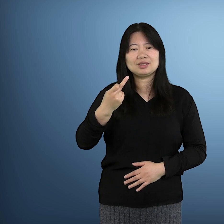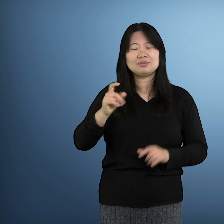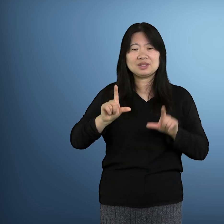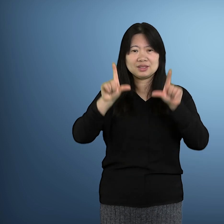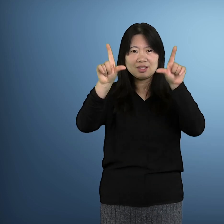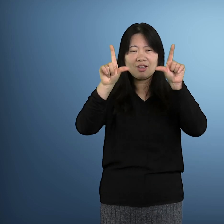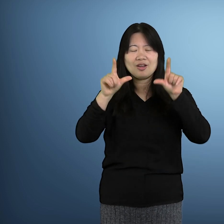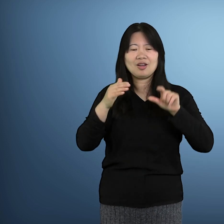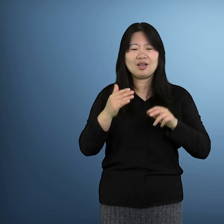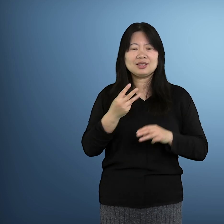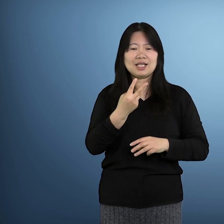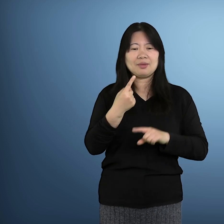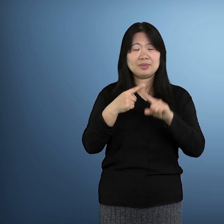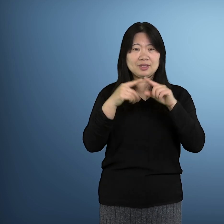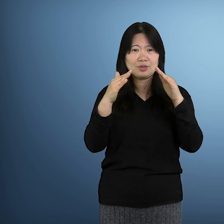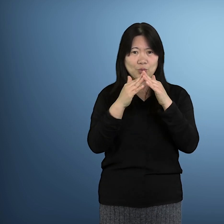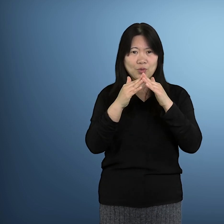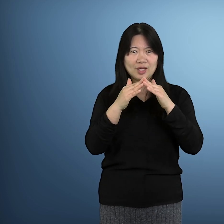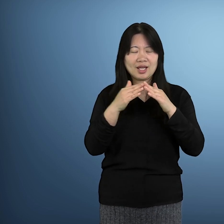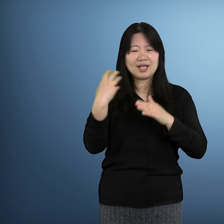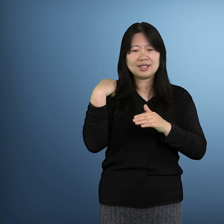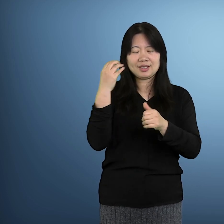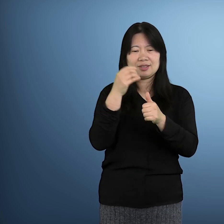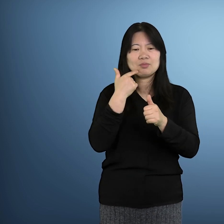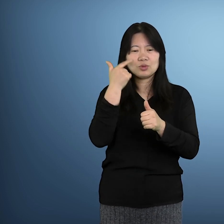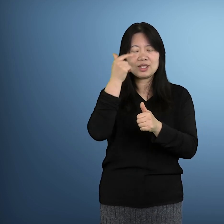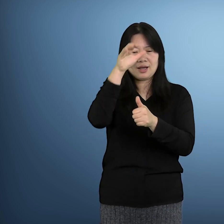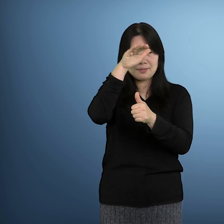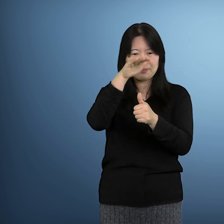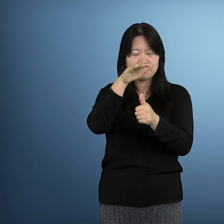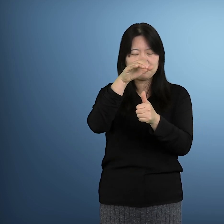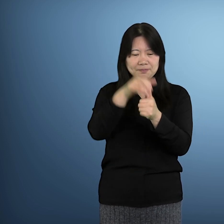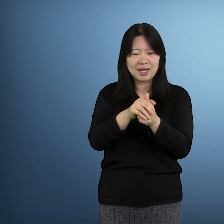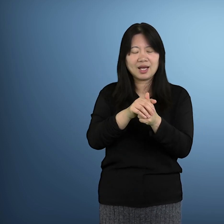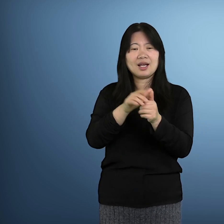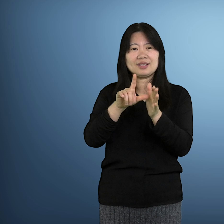2012년 우리 삼일교회 담임 목사로 부임할 때